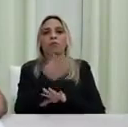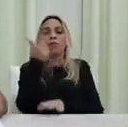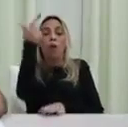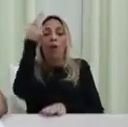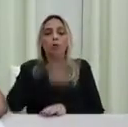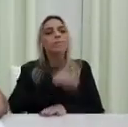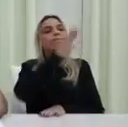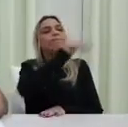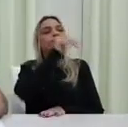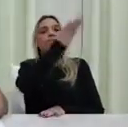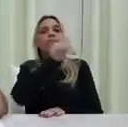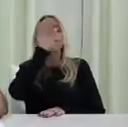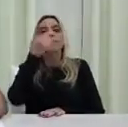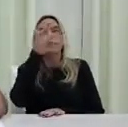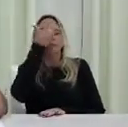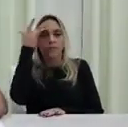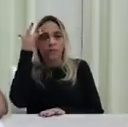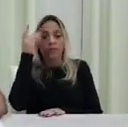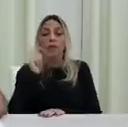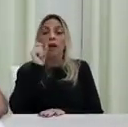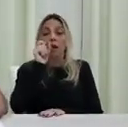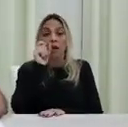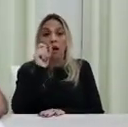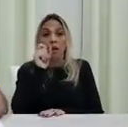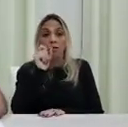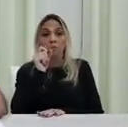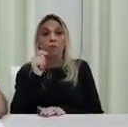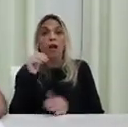E o que nós pretendemos fazer? Quem até lá